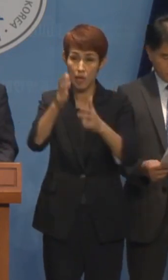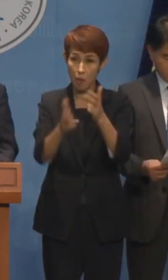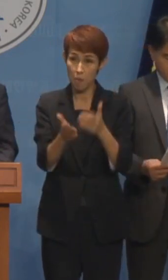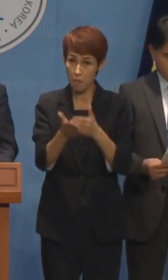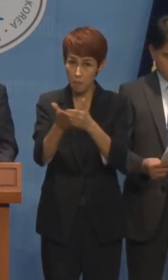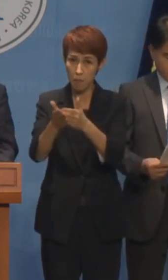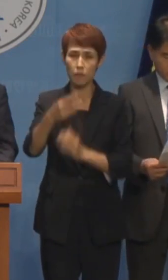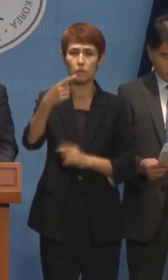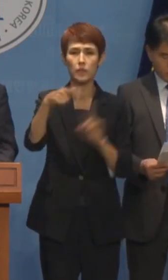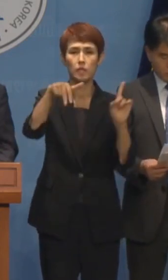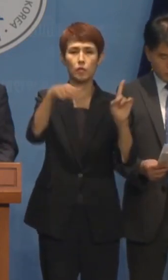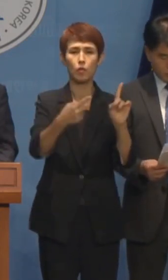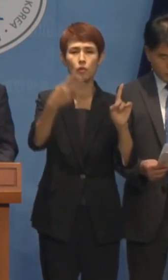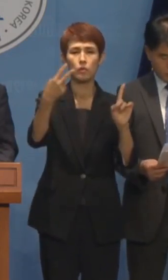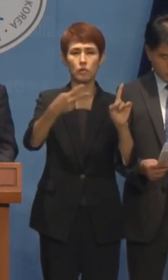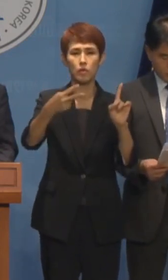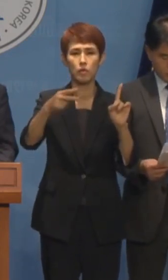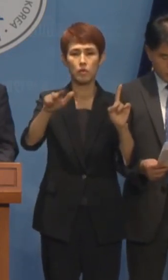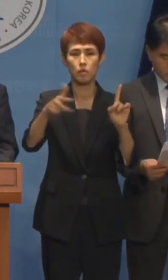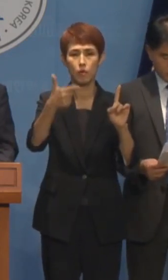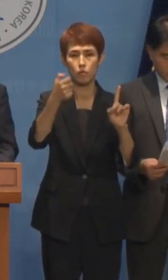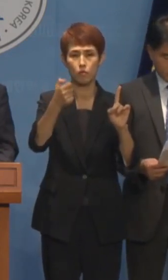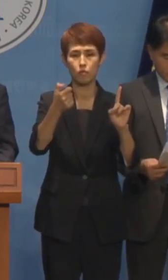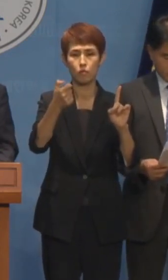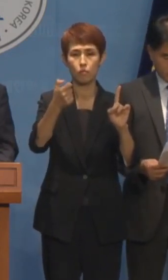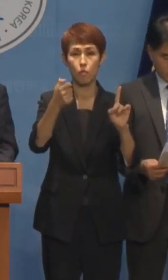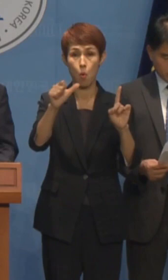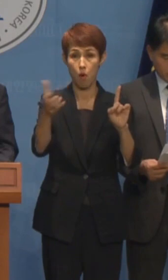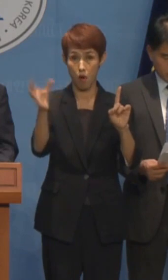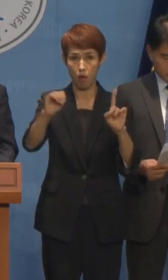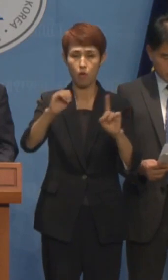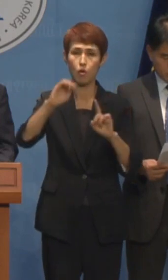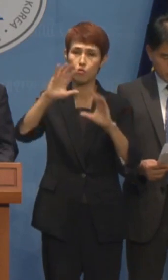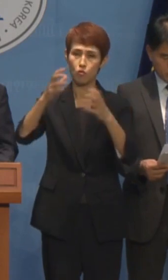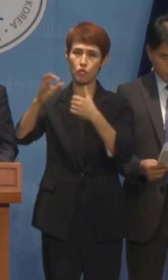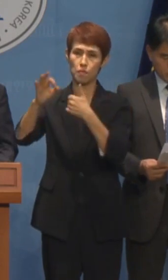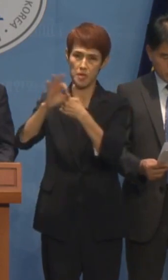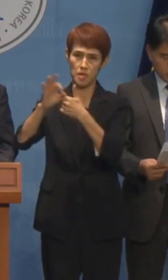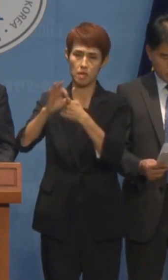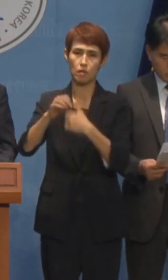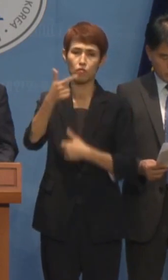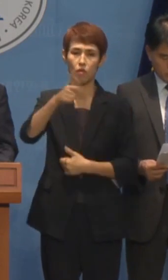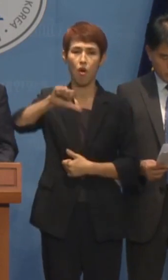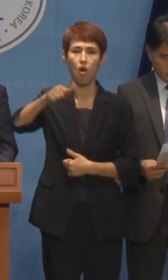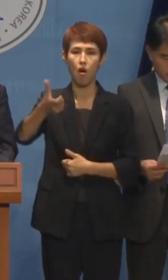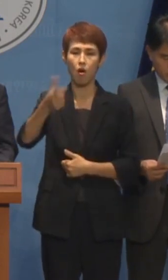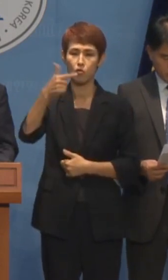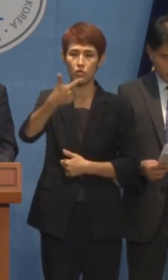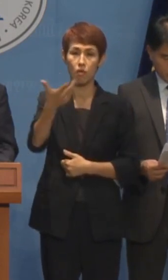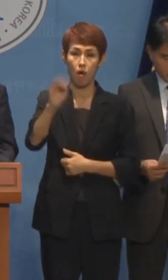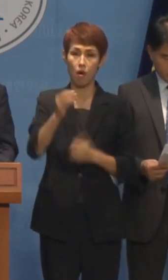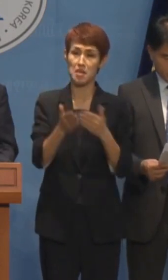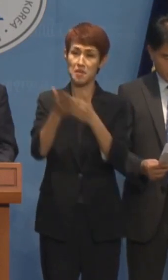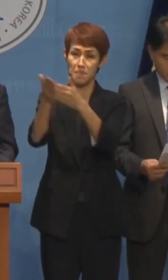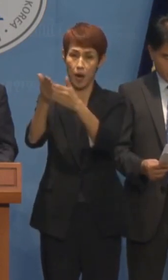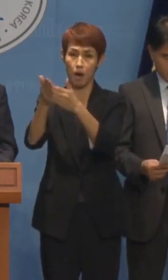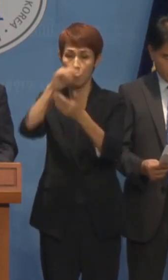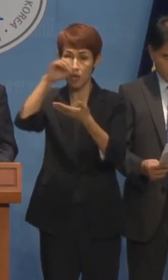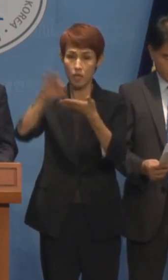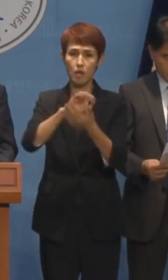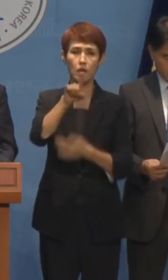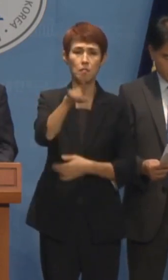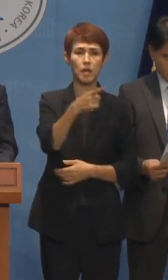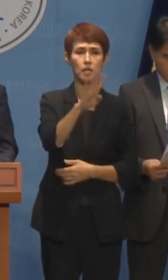1조 2,765억 원, 국비 6천억 원을 신청했지만 예산은 올해 148억